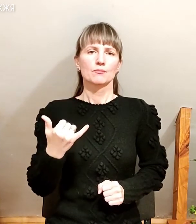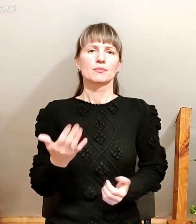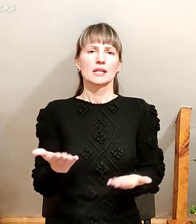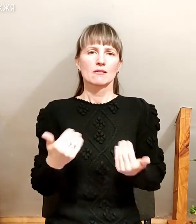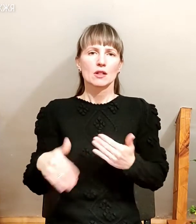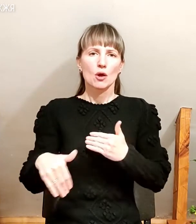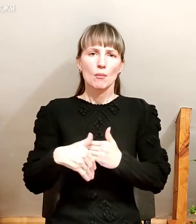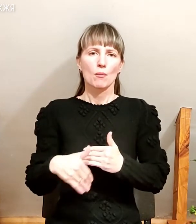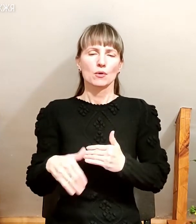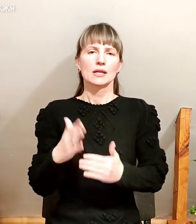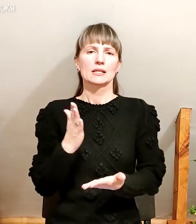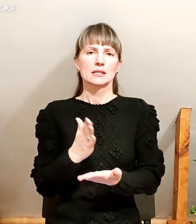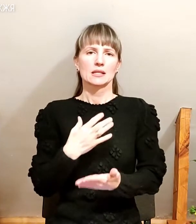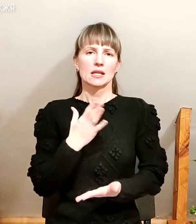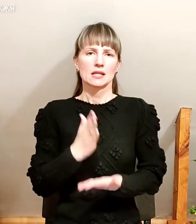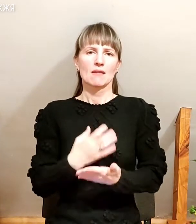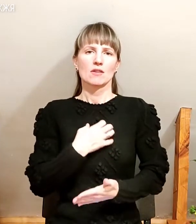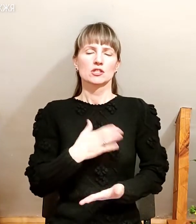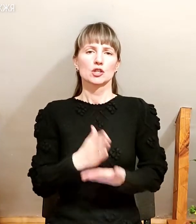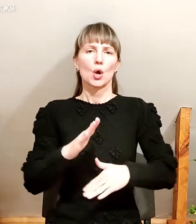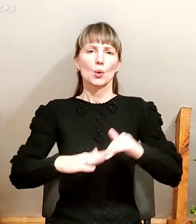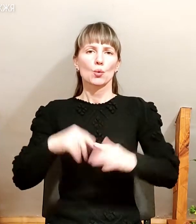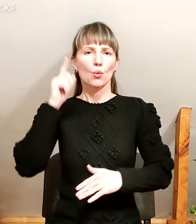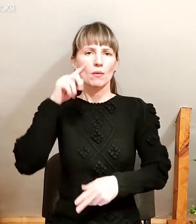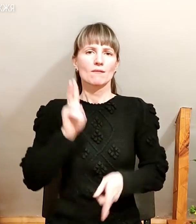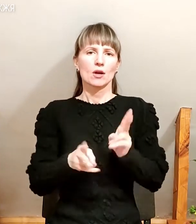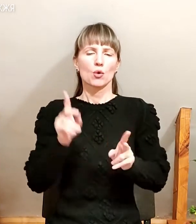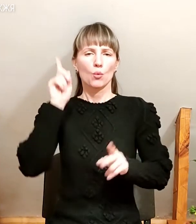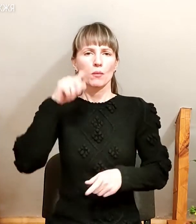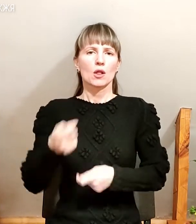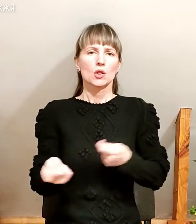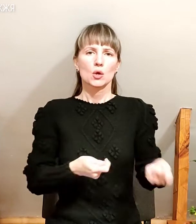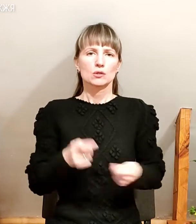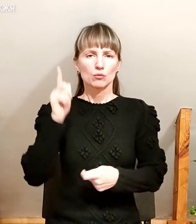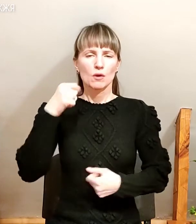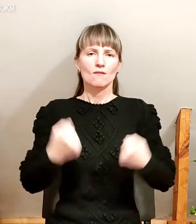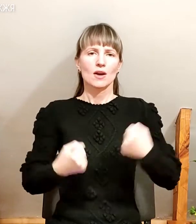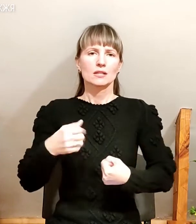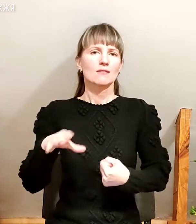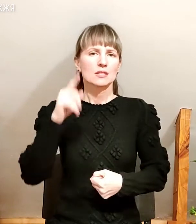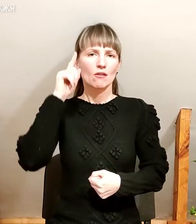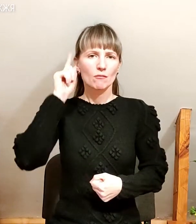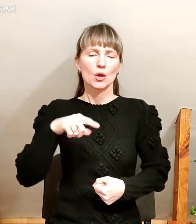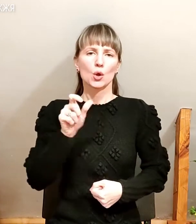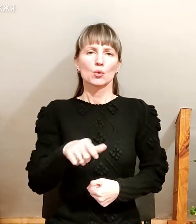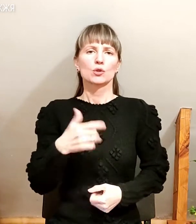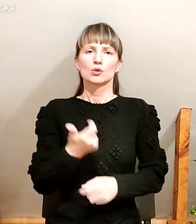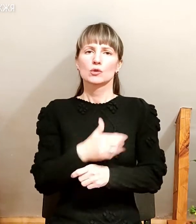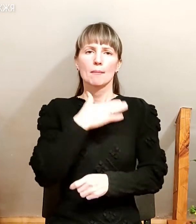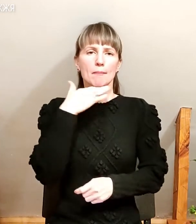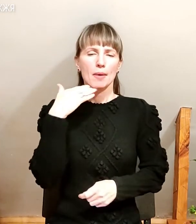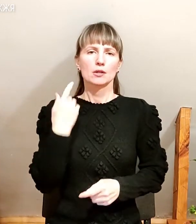допоможемо. Є можливість, є руки, вмію варити, вмію носити, вмію водити. Все вміємо, людей дуже багато, тому навіть